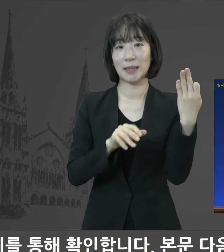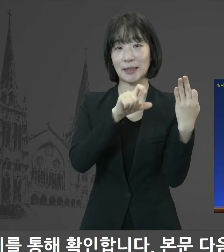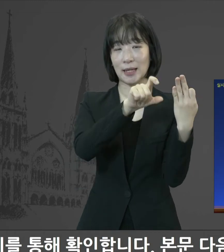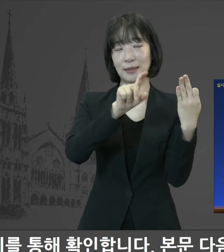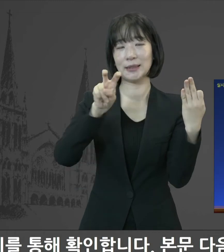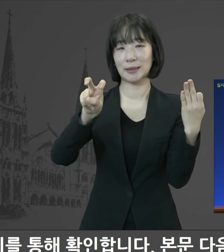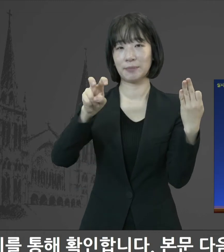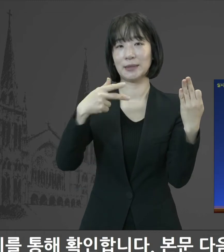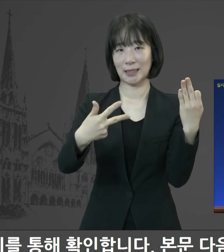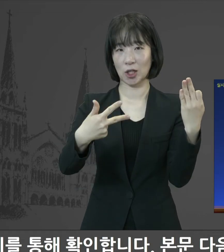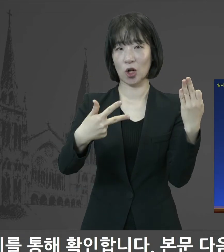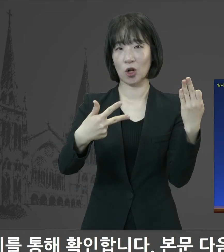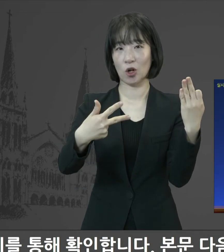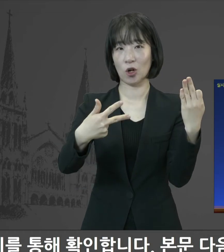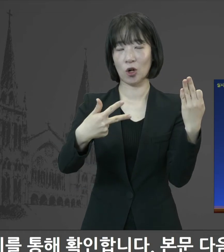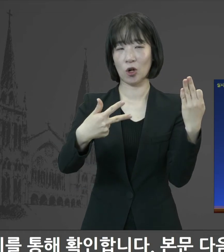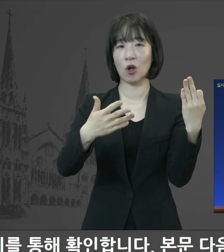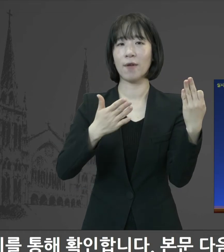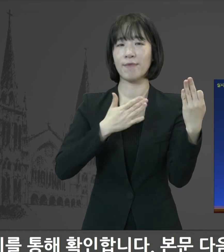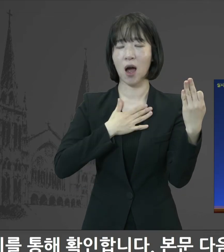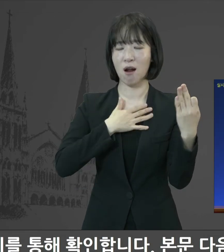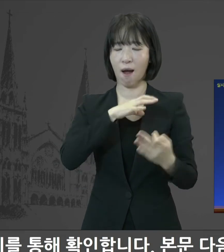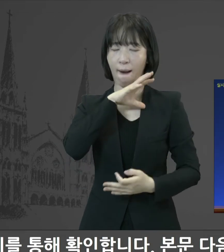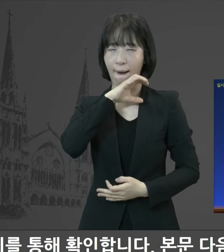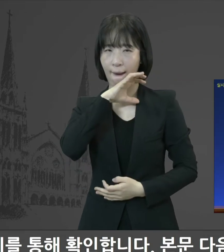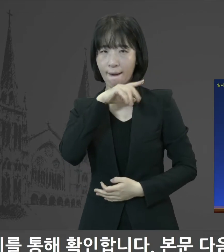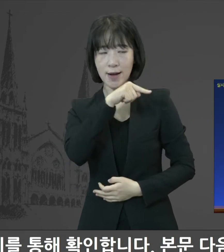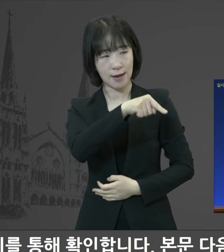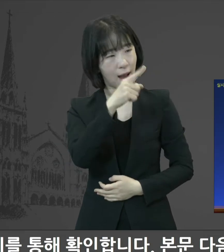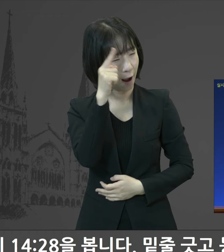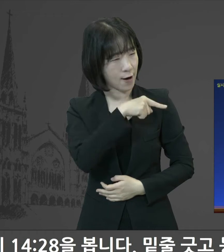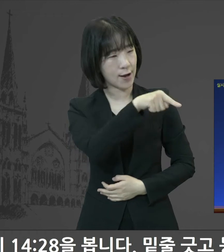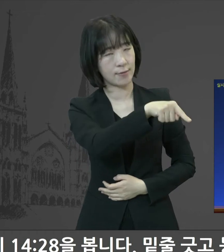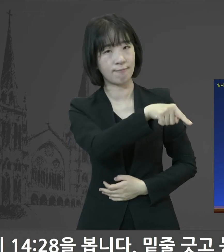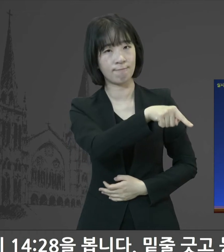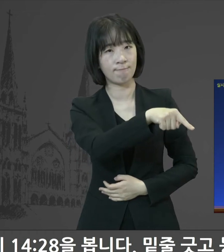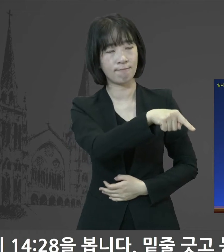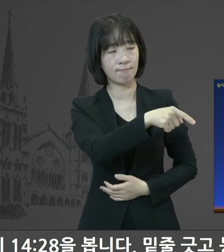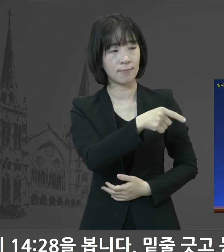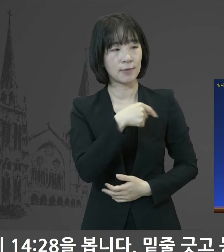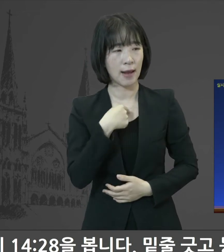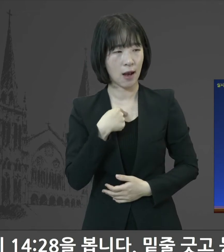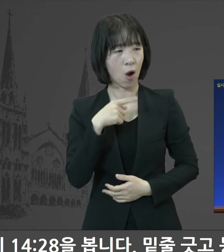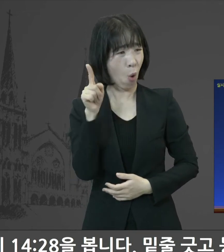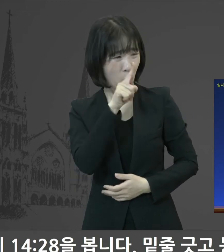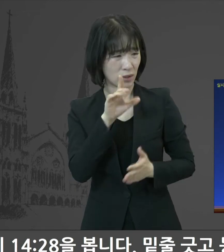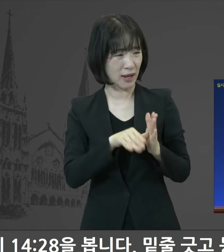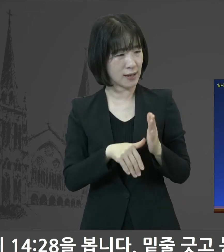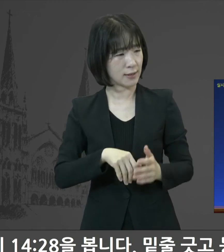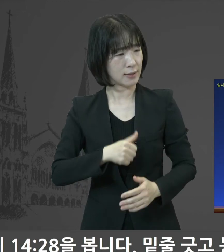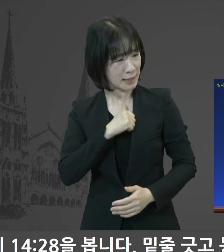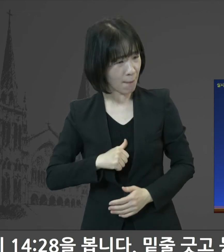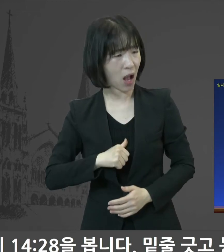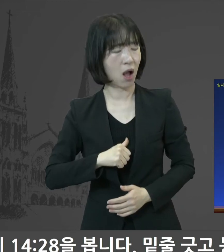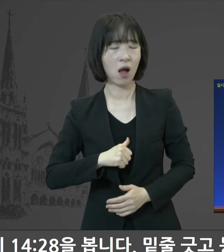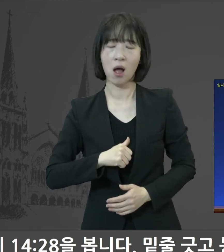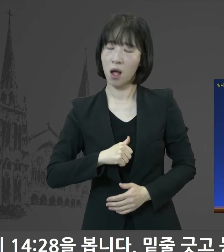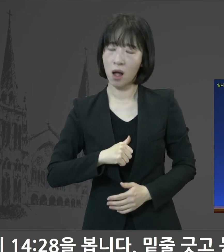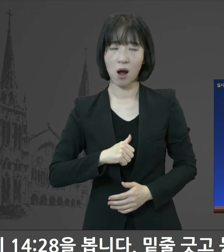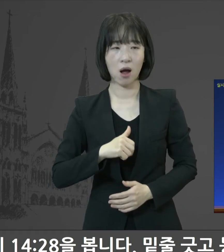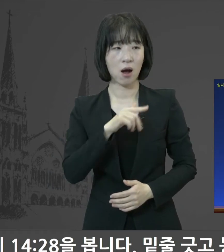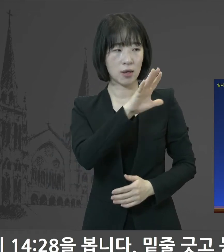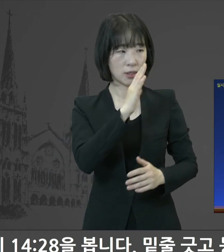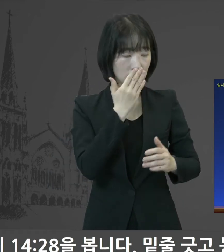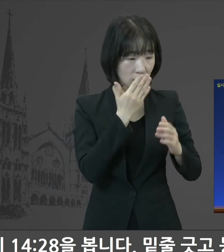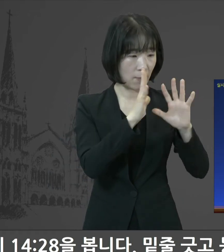제가 읽겠습니다. 나를 원망하는 이 악한 회중에게 내가 어느 때까지 참으랴. 이스라엘 자손이 나를